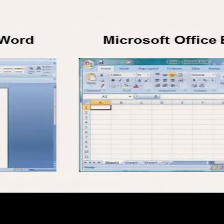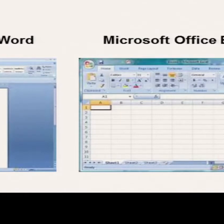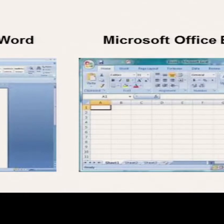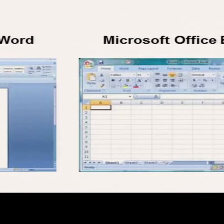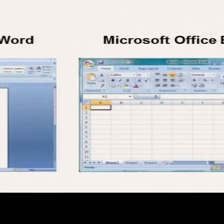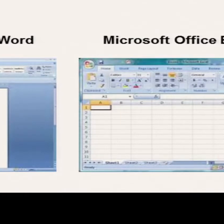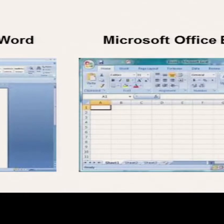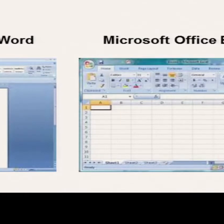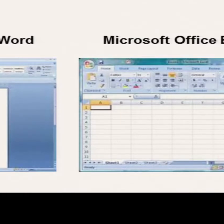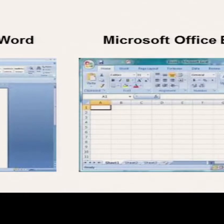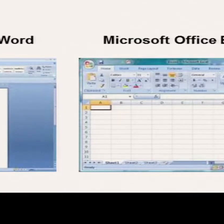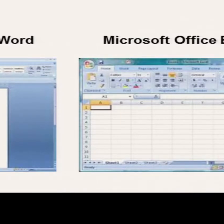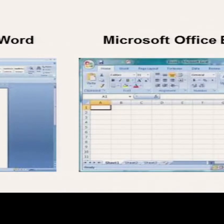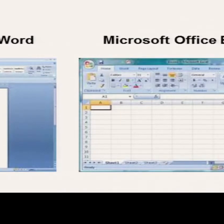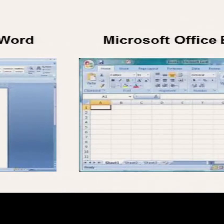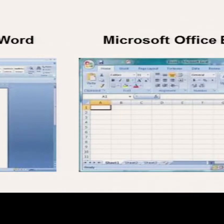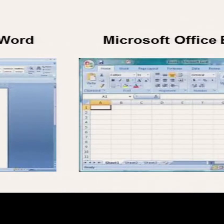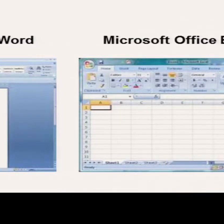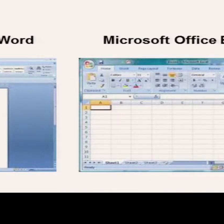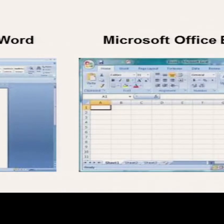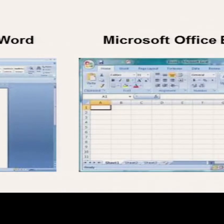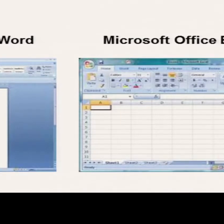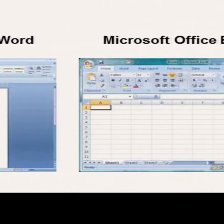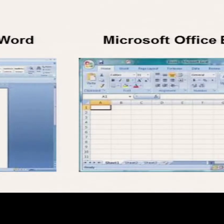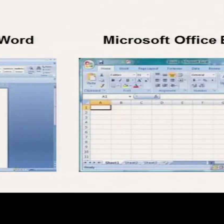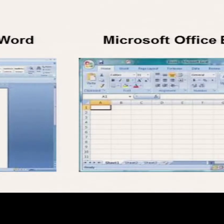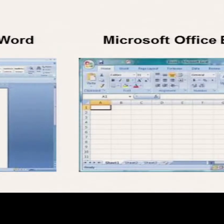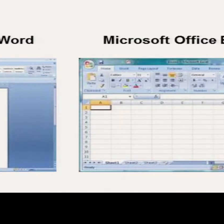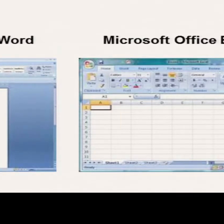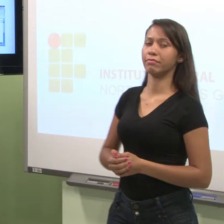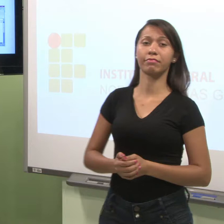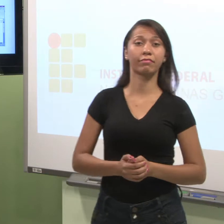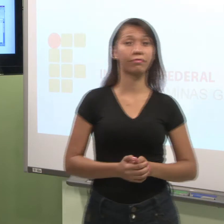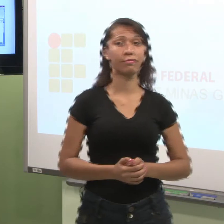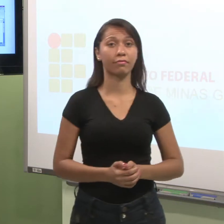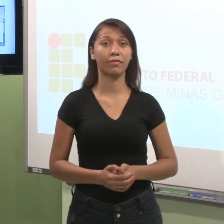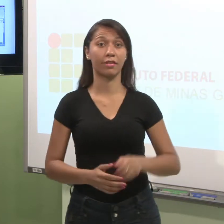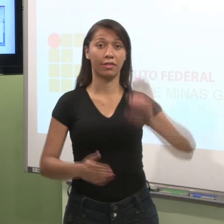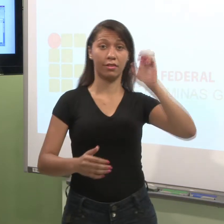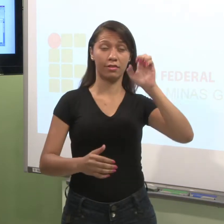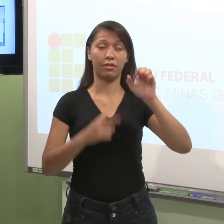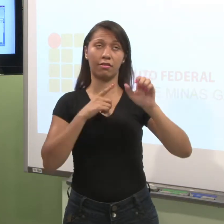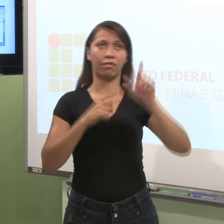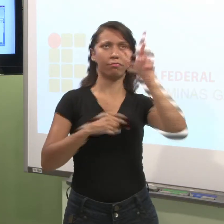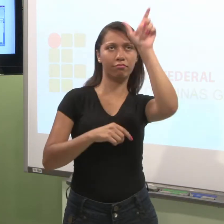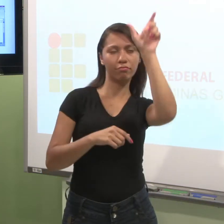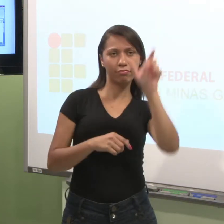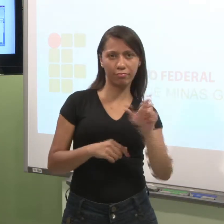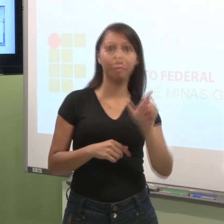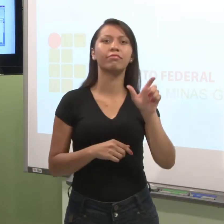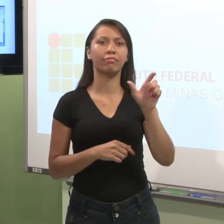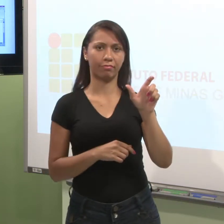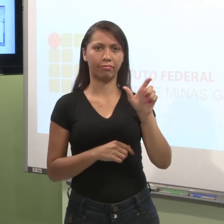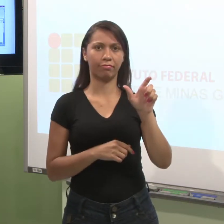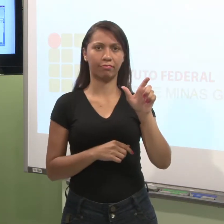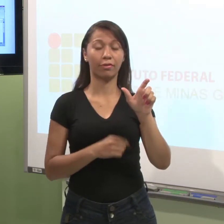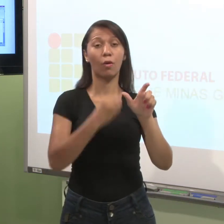Como vocês estão vendo no slide, à sua esquerda está o modelo do processador de texto Microsoft Office Word, o famoso